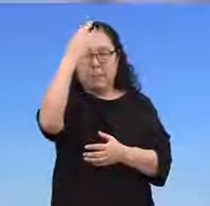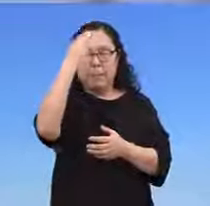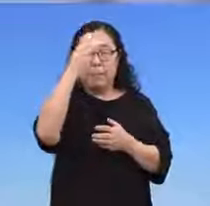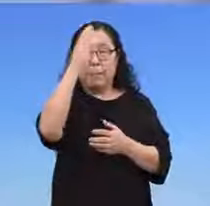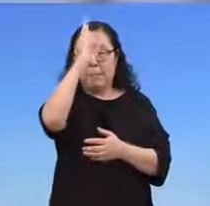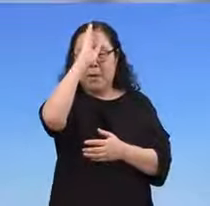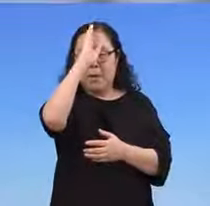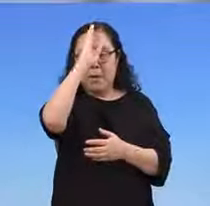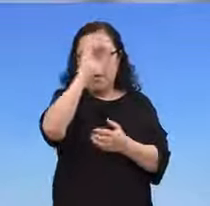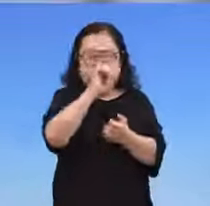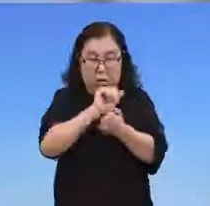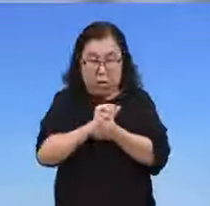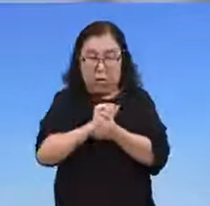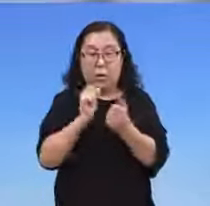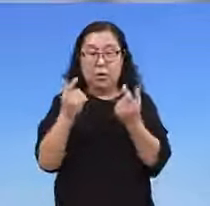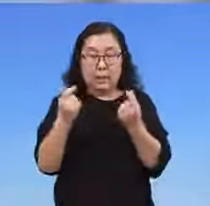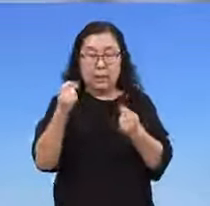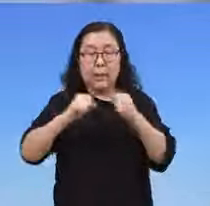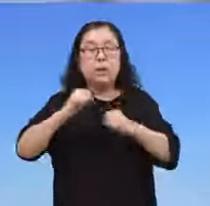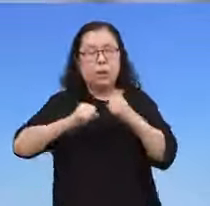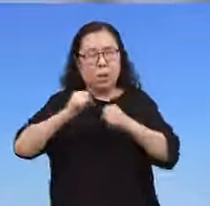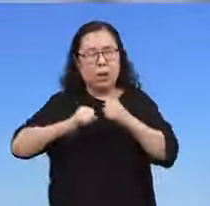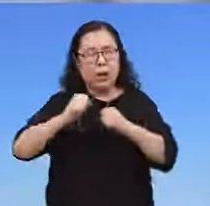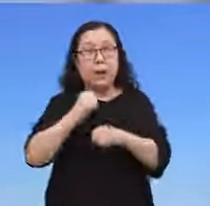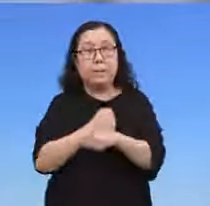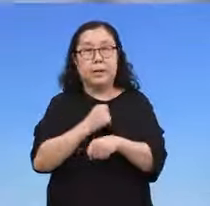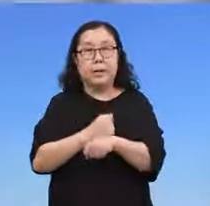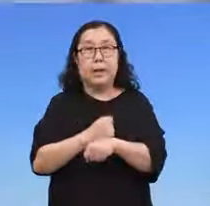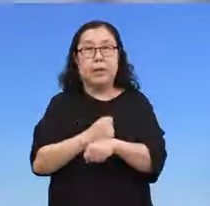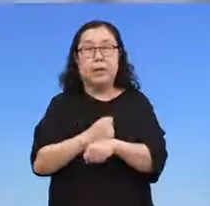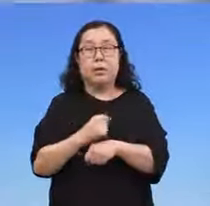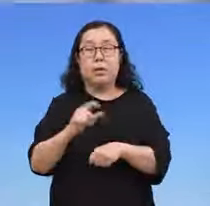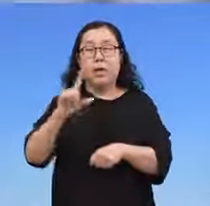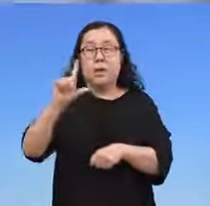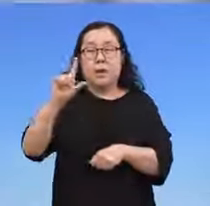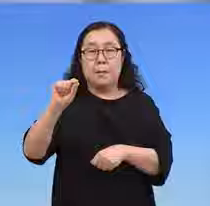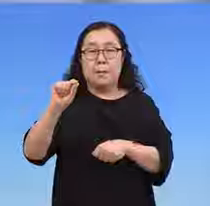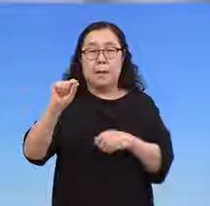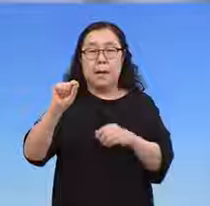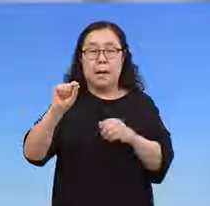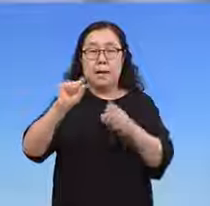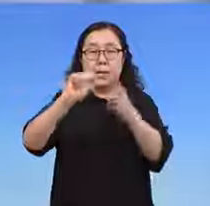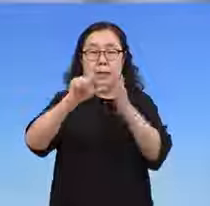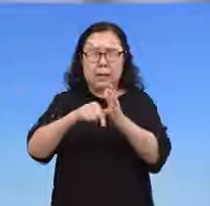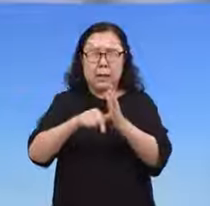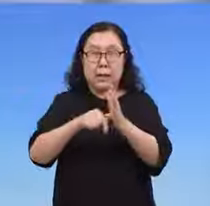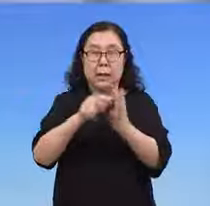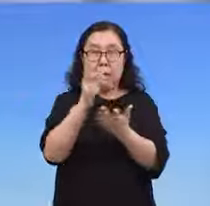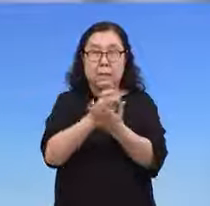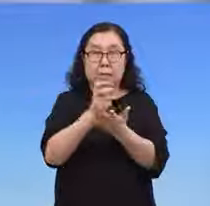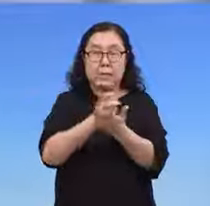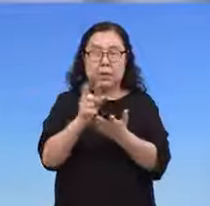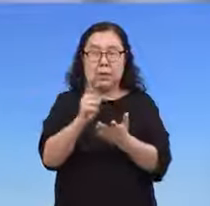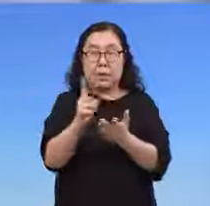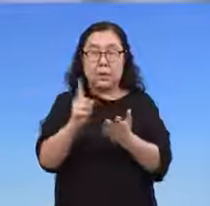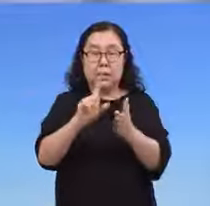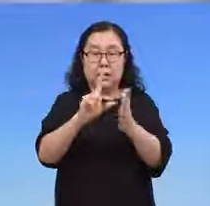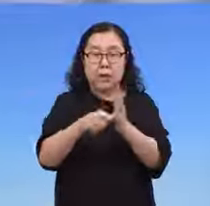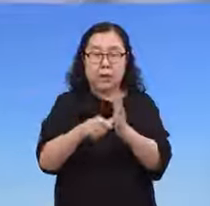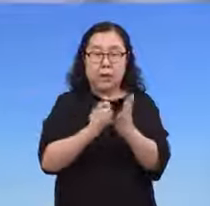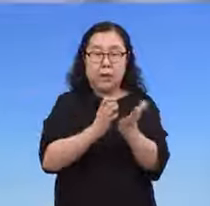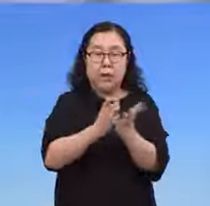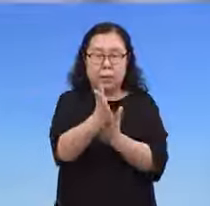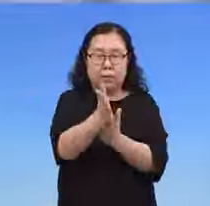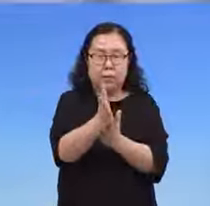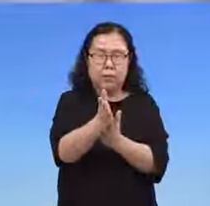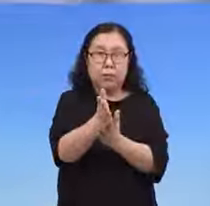것처럼. 보통 여러분 그 1만 시간의 법칙이라고 들어보셨지 않습니까? 어떤 분야의 전문가가